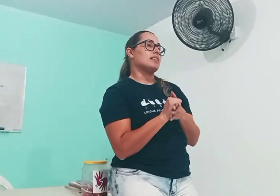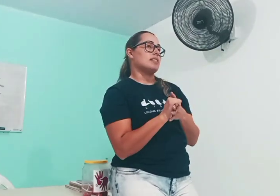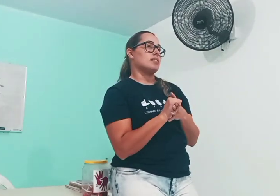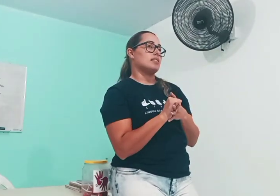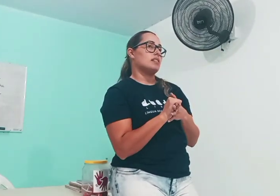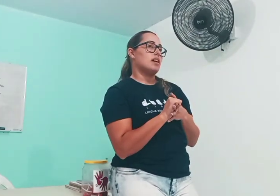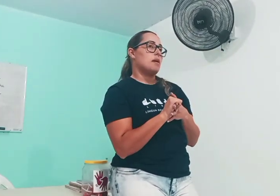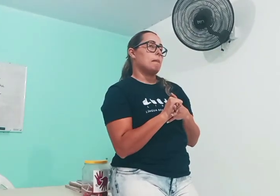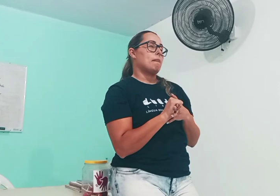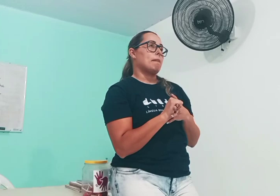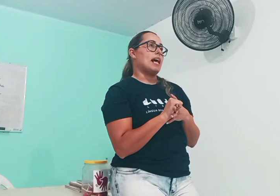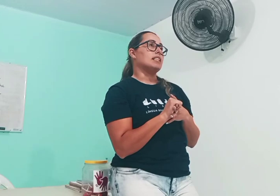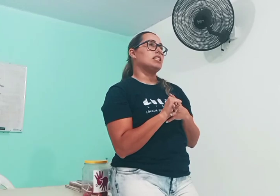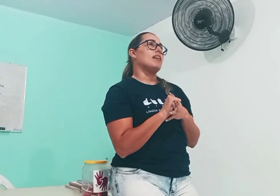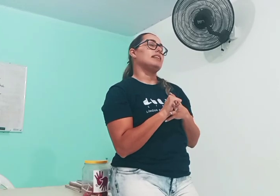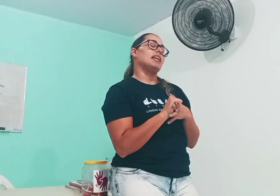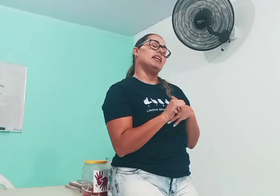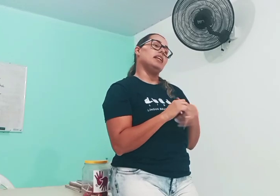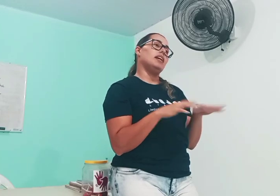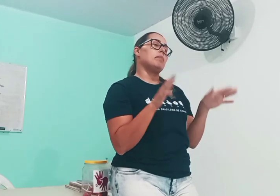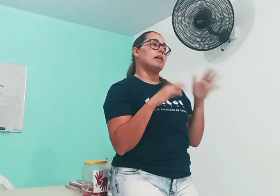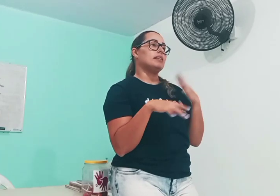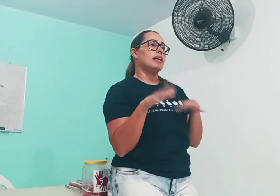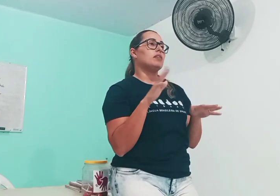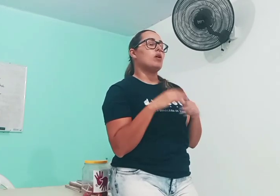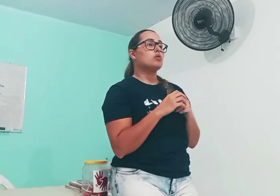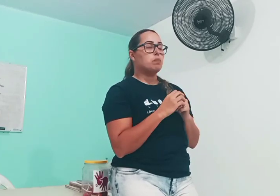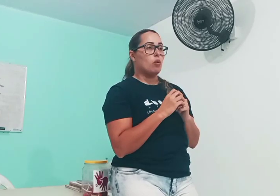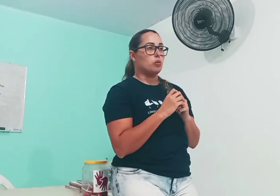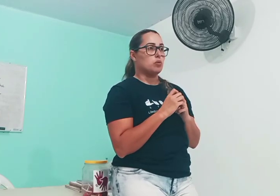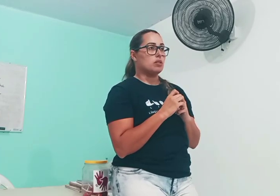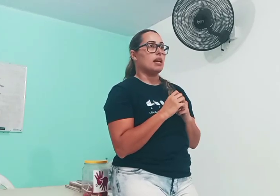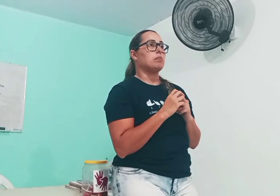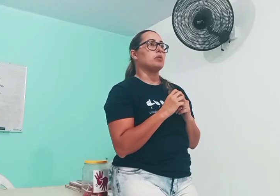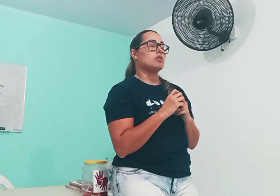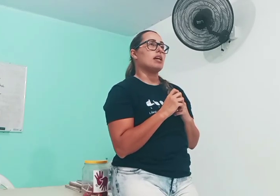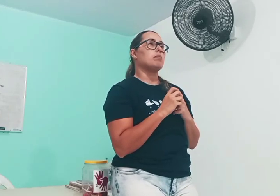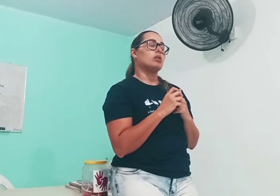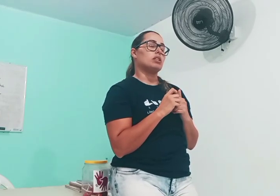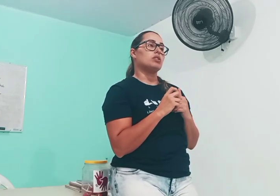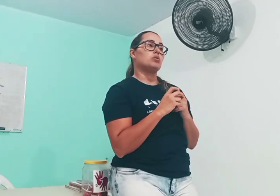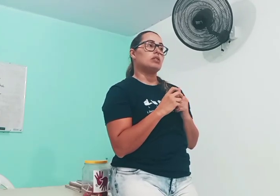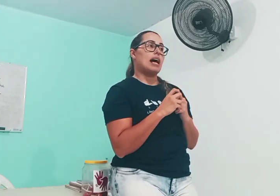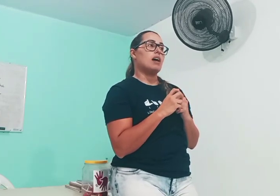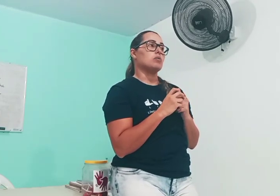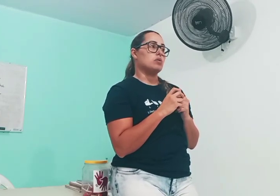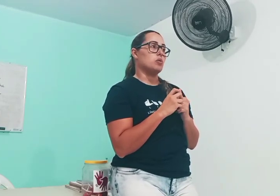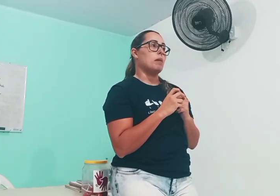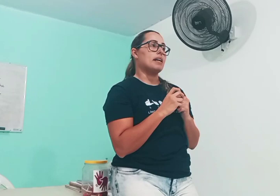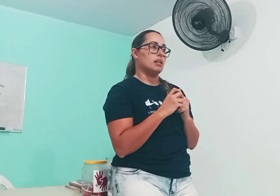diferenças. A gente vai ter que ir aprendendo aos poucos, né? Por isso que é importante estudar os 5